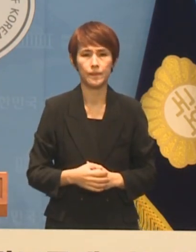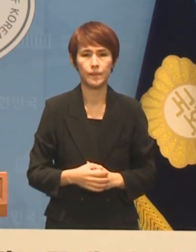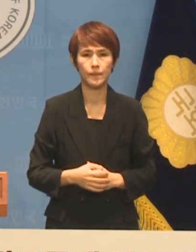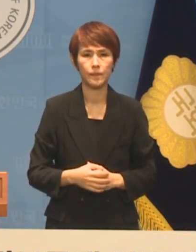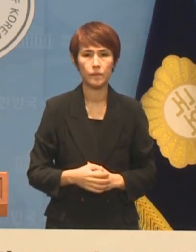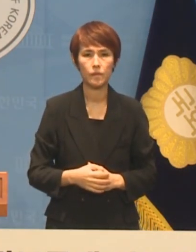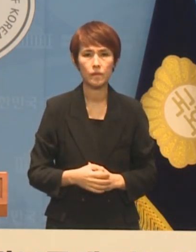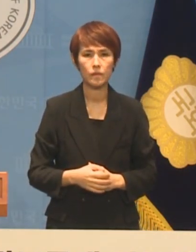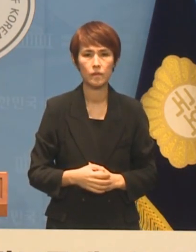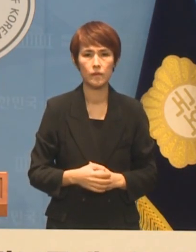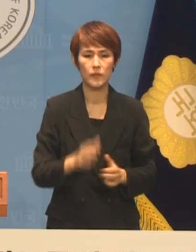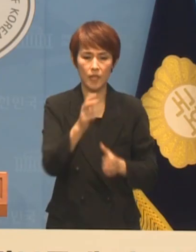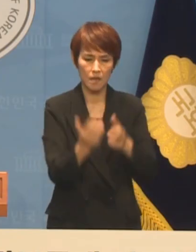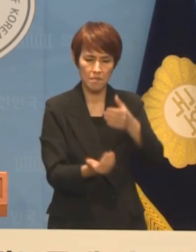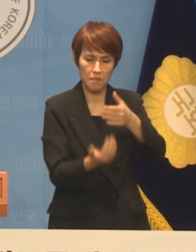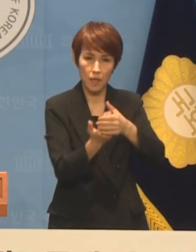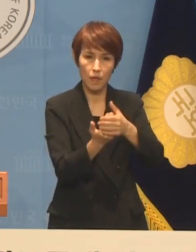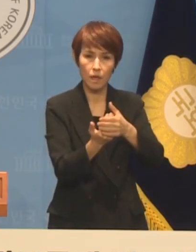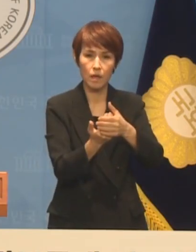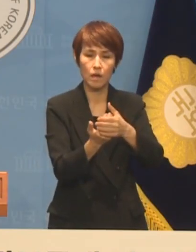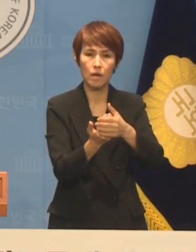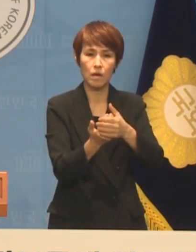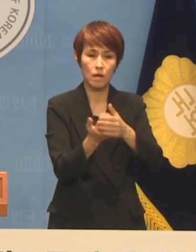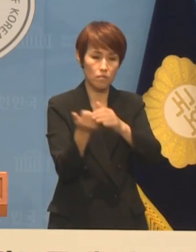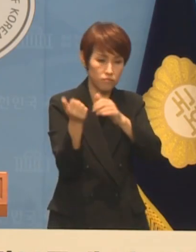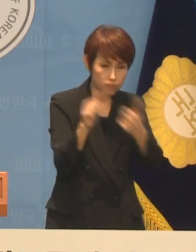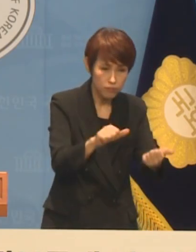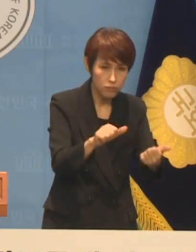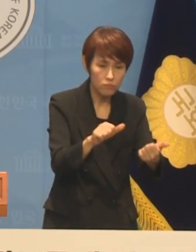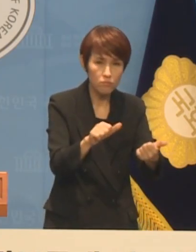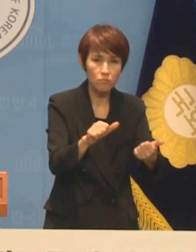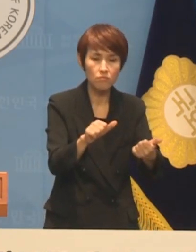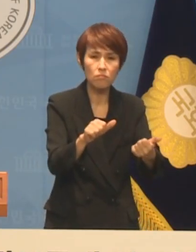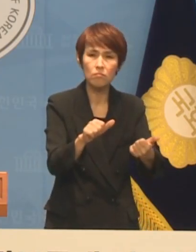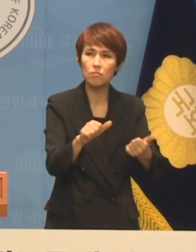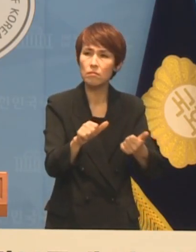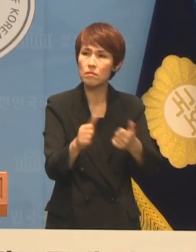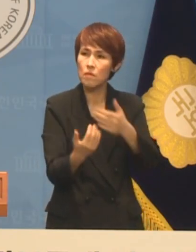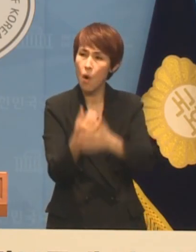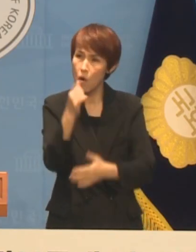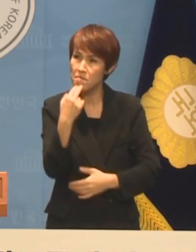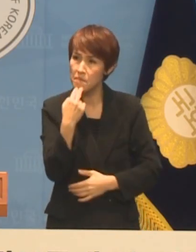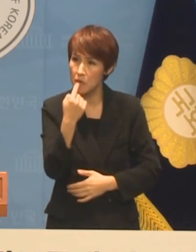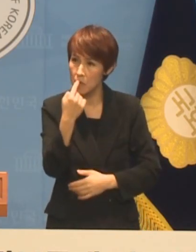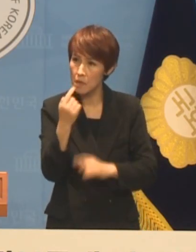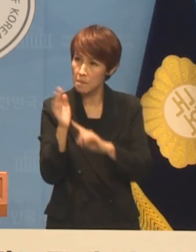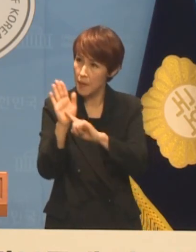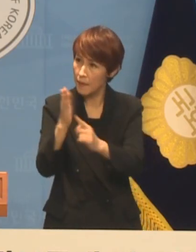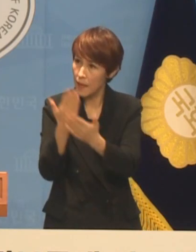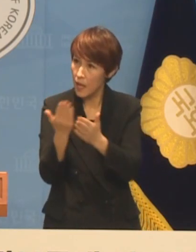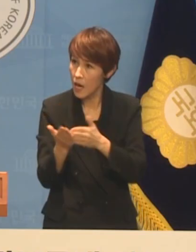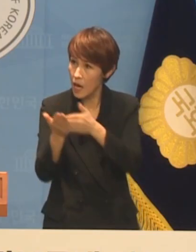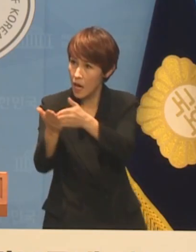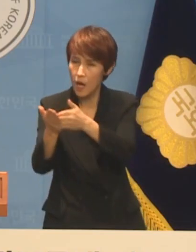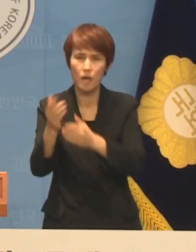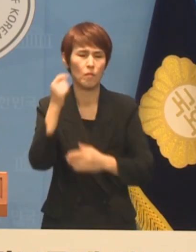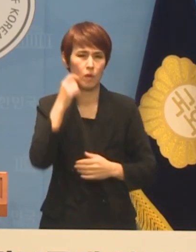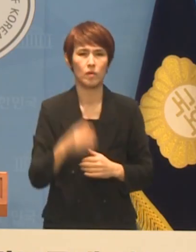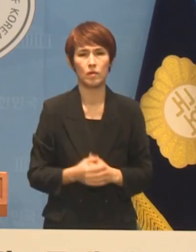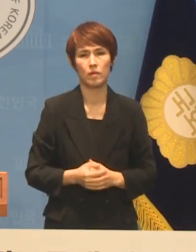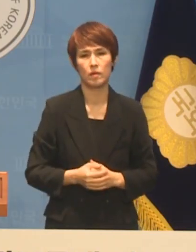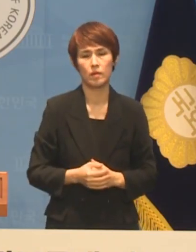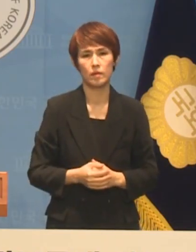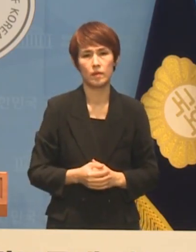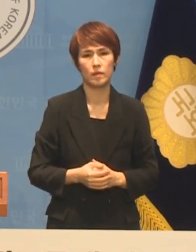더더군다나 산재 사망 공개 청구는 아예 엄두조차 어렵습니다. 제가 살면서 이직한